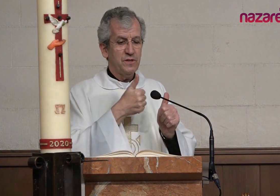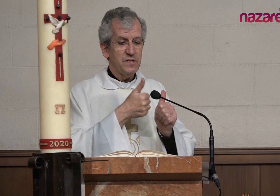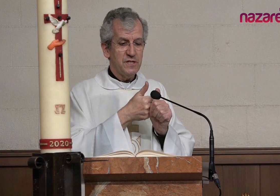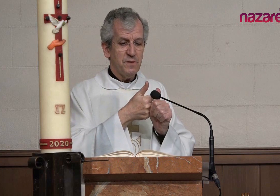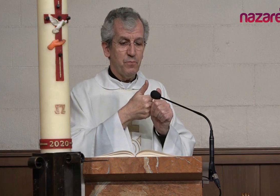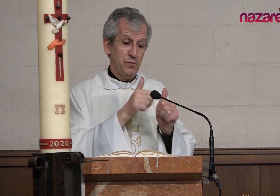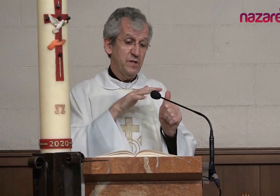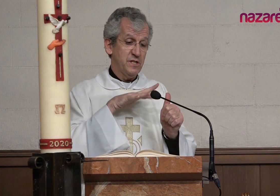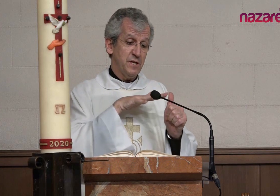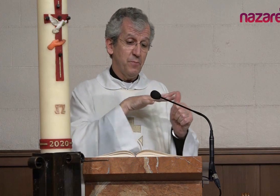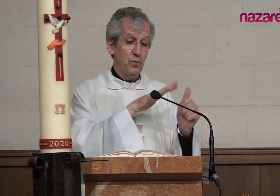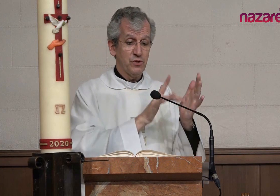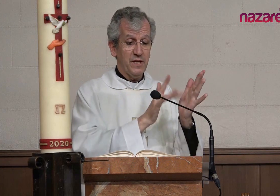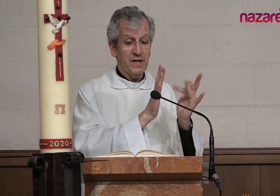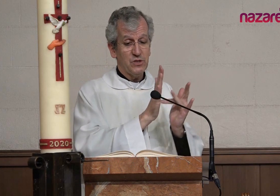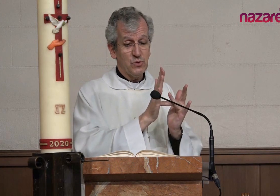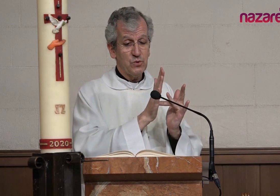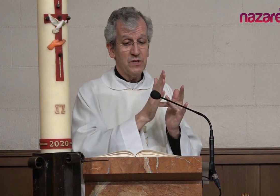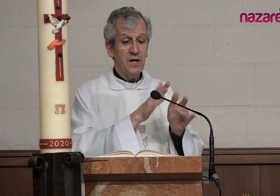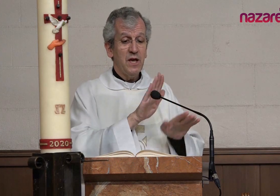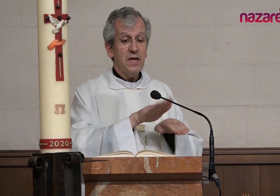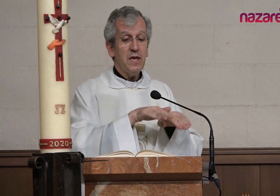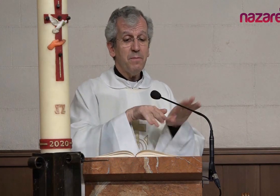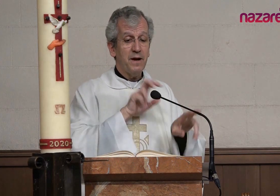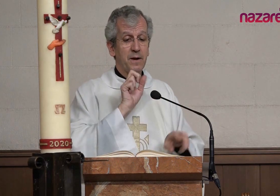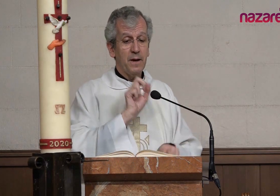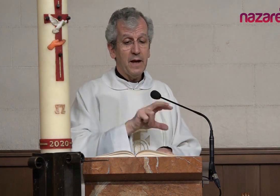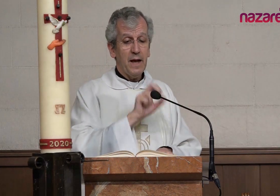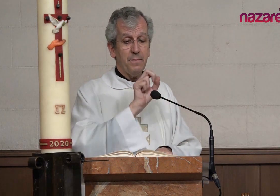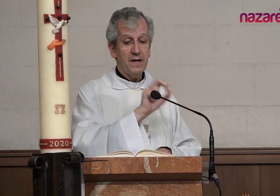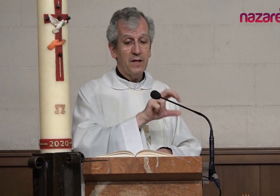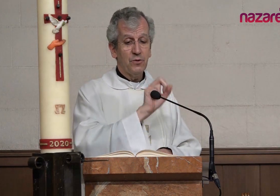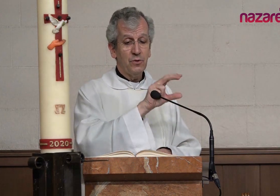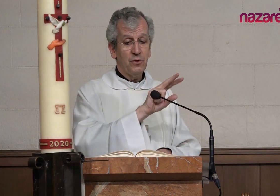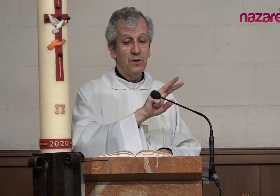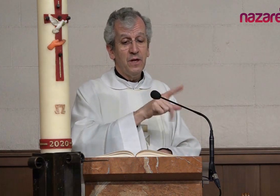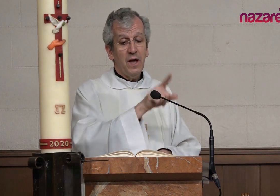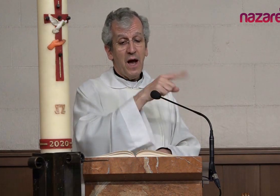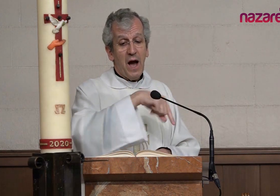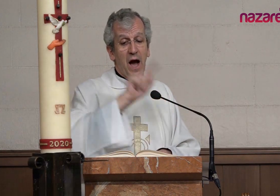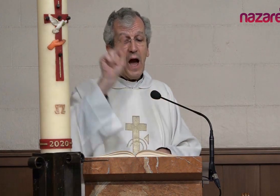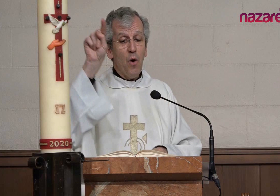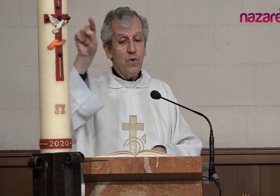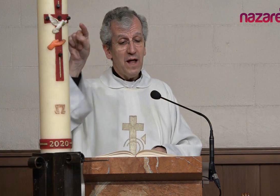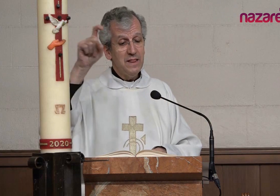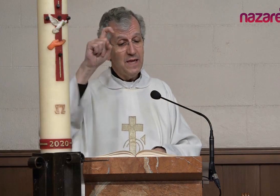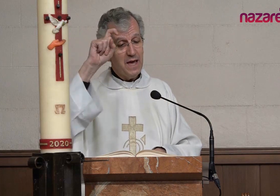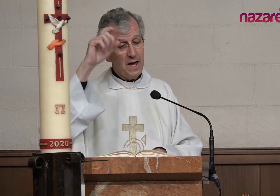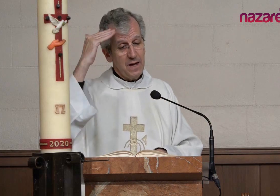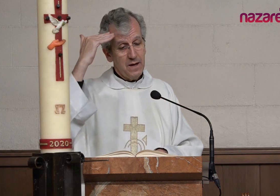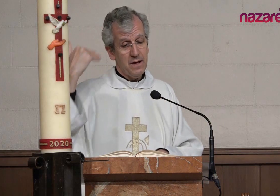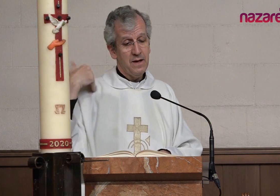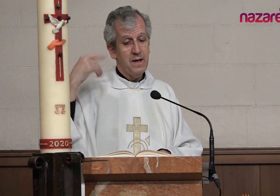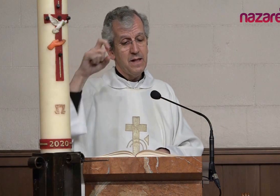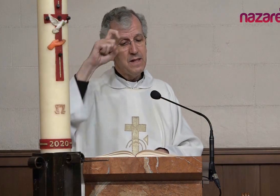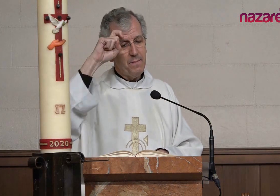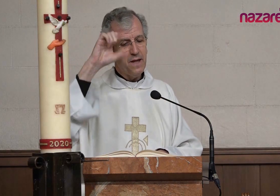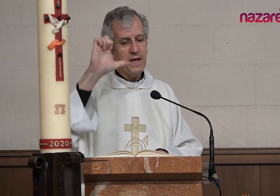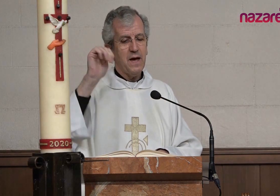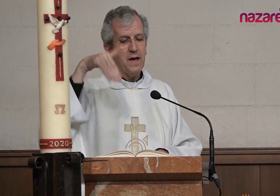dos discípulos de Jesús iban caminando a una aldea